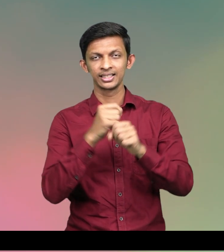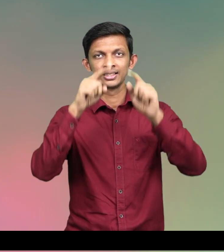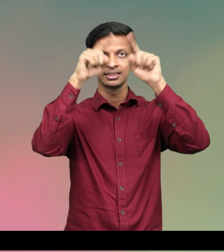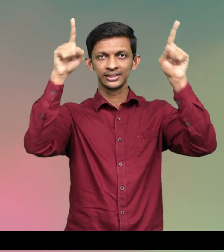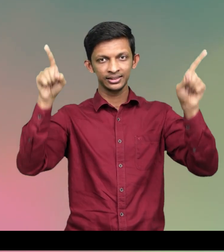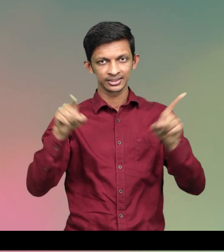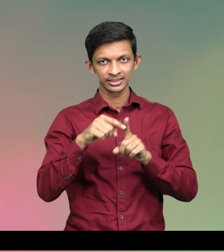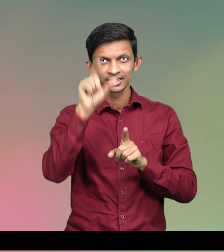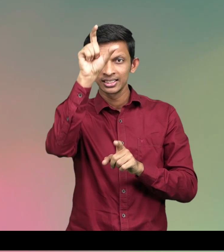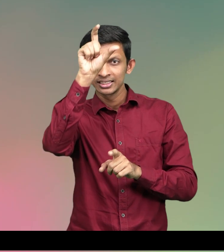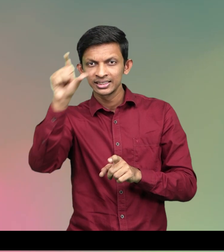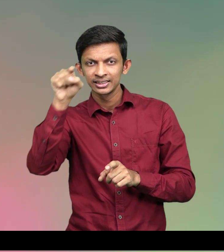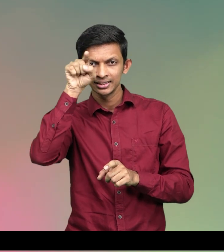గంగా వ్యవస్థ.